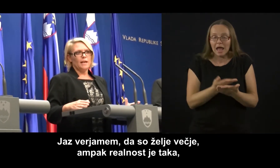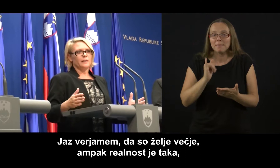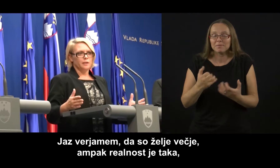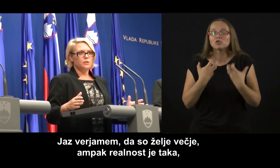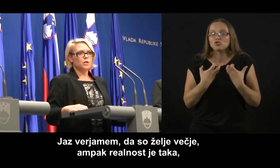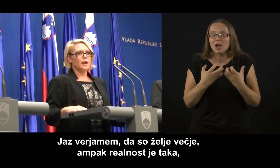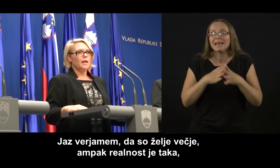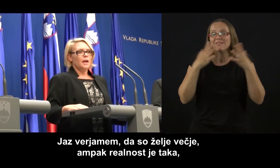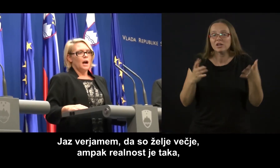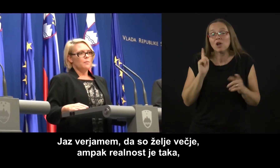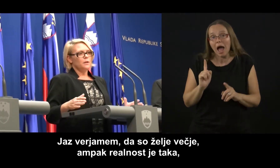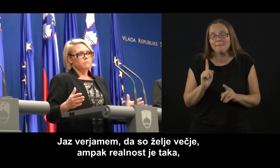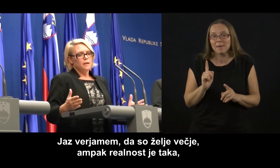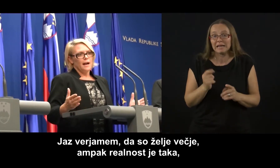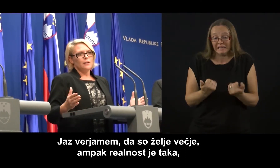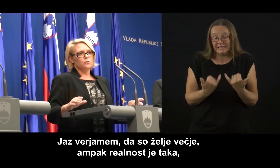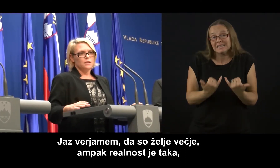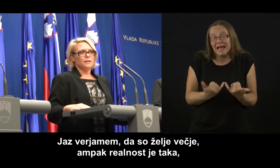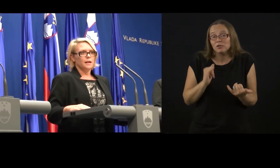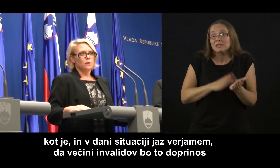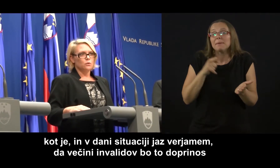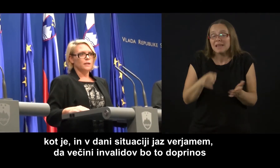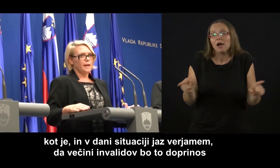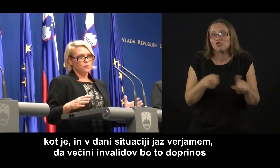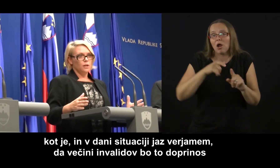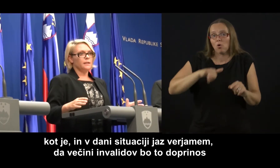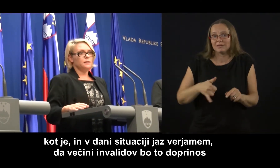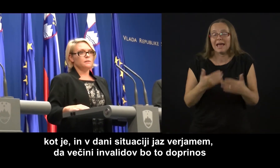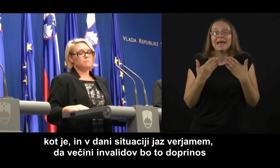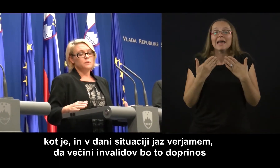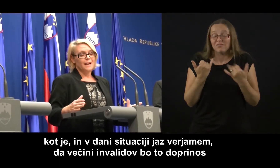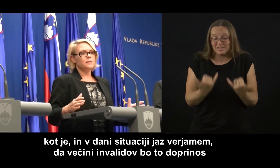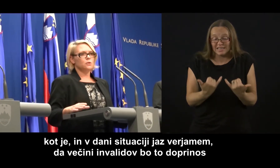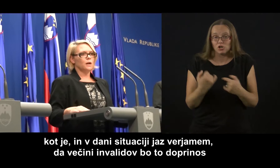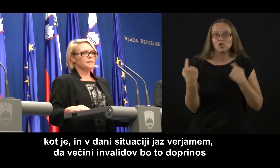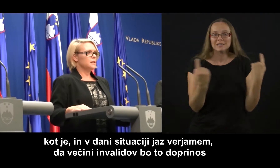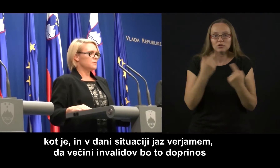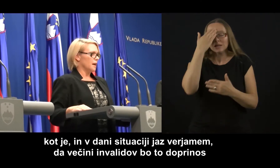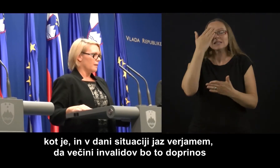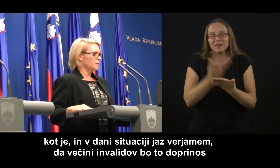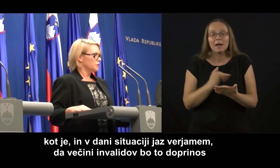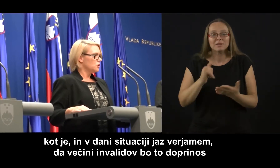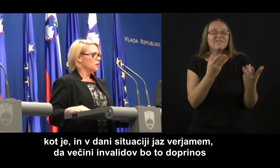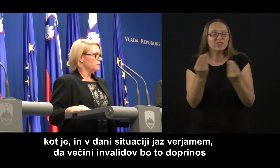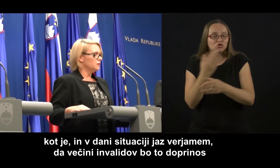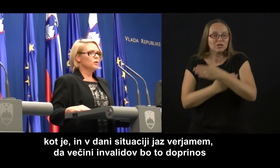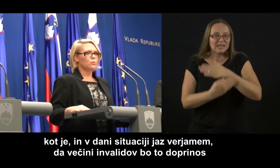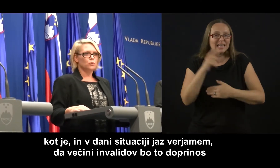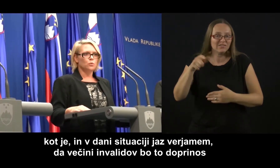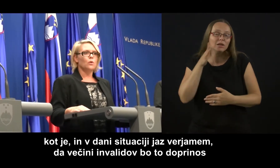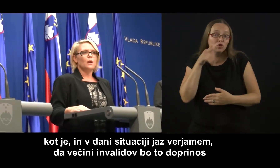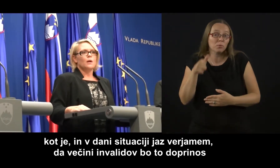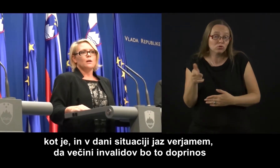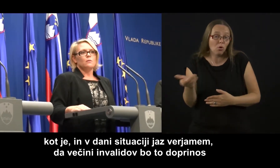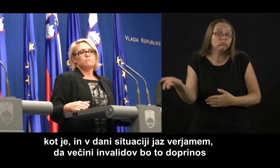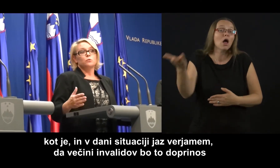so želje večje, ampak realnost je taka, kot je in v dani situaciji jaz verjamem, da večini invalidov bo